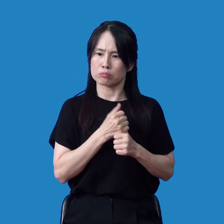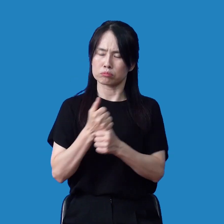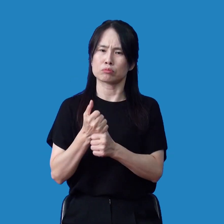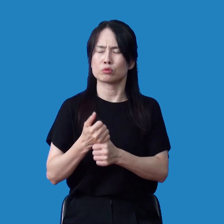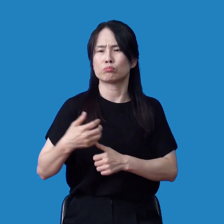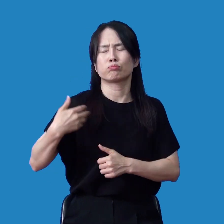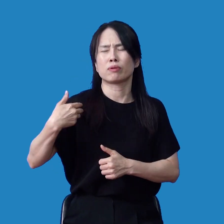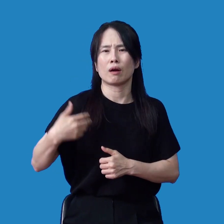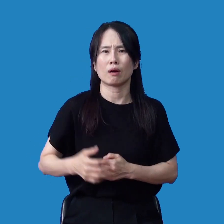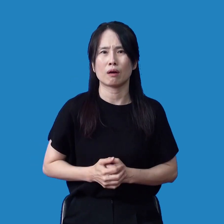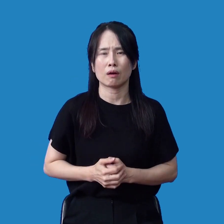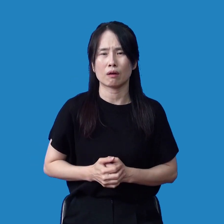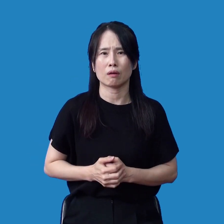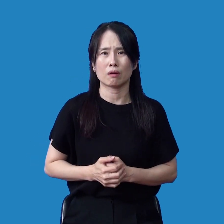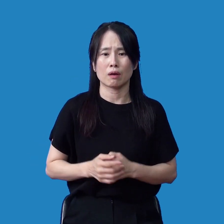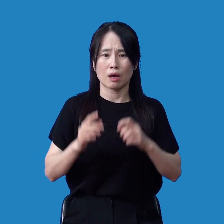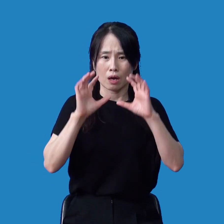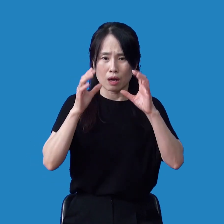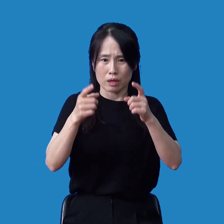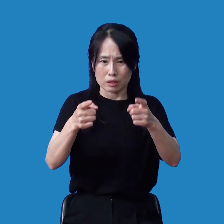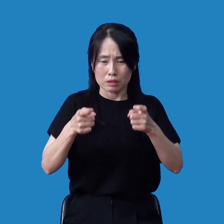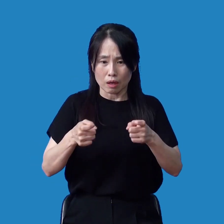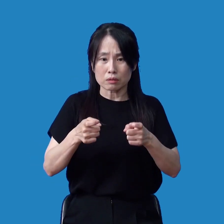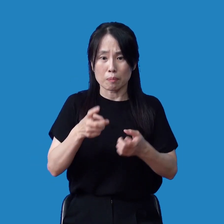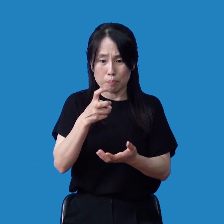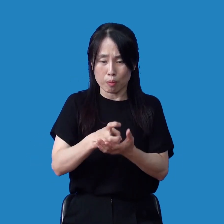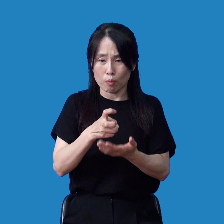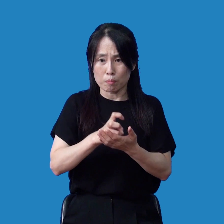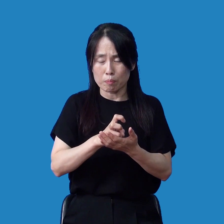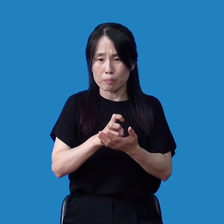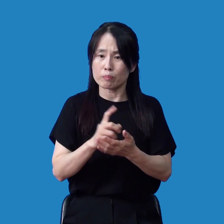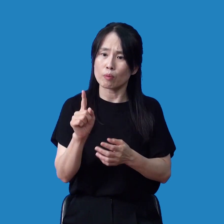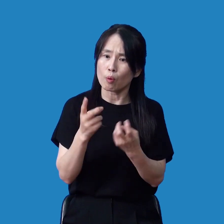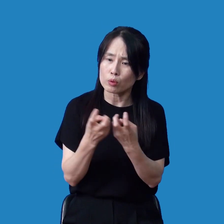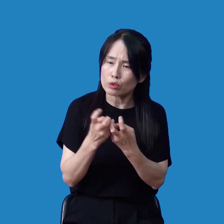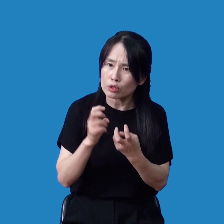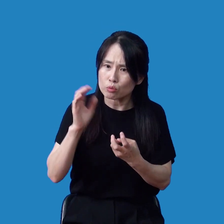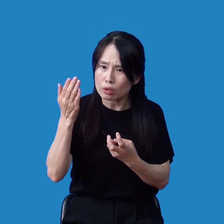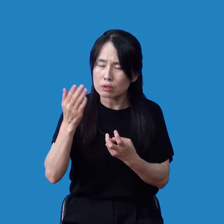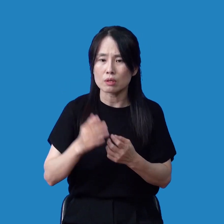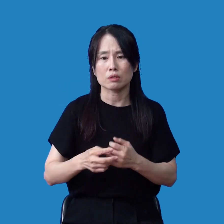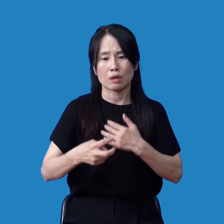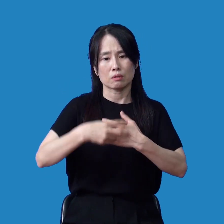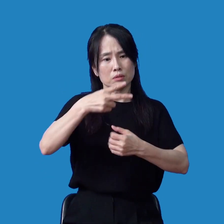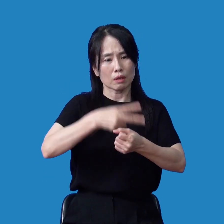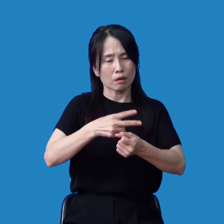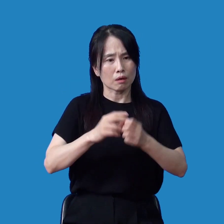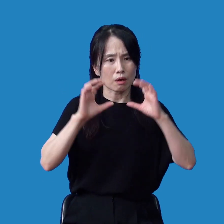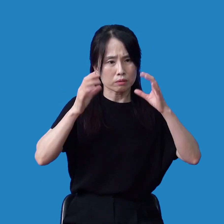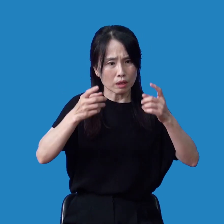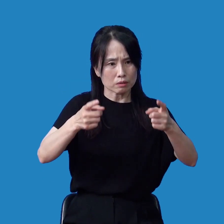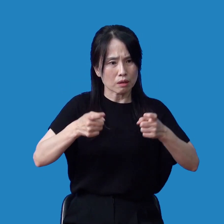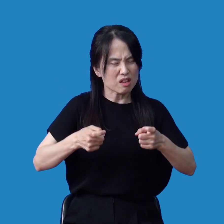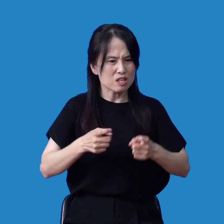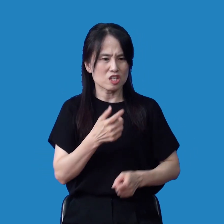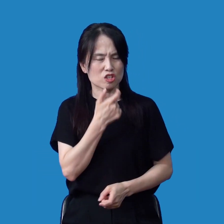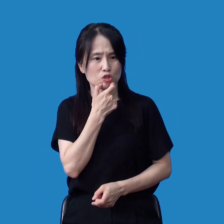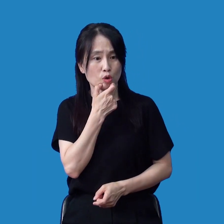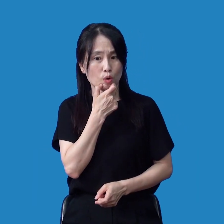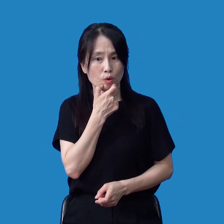낙태법이 어떻게 제정되느냐에 따라서 앞으로 의사 중에서 낙태 시술 그거 거부했다가는 처벌을 받게 될지도 모릅니다.